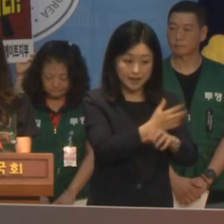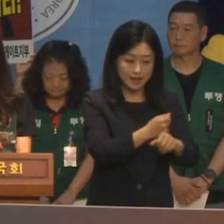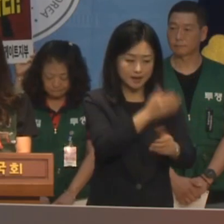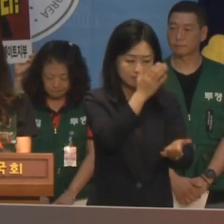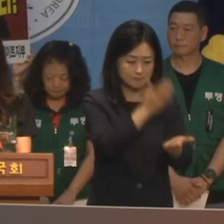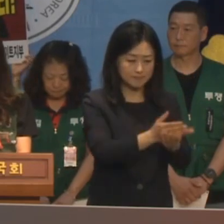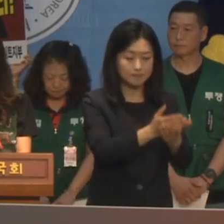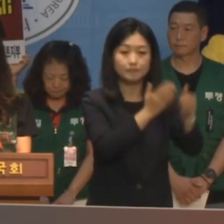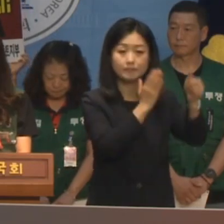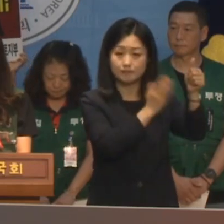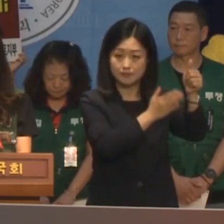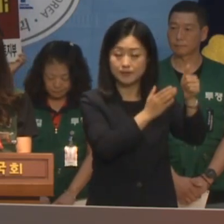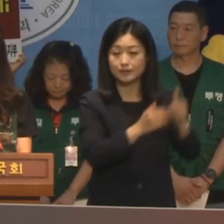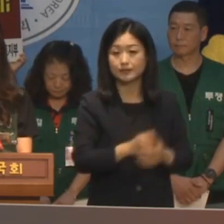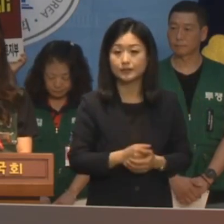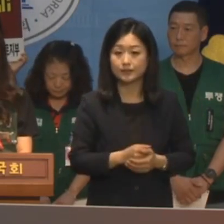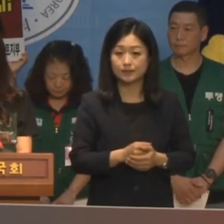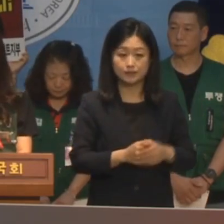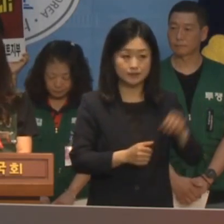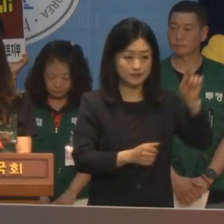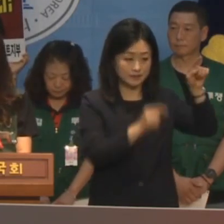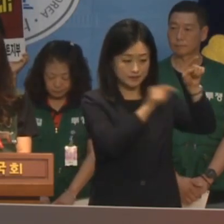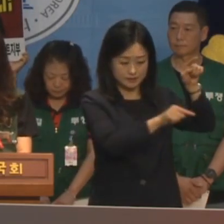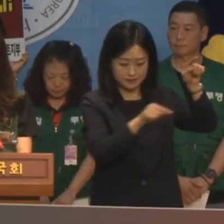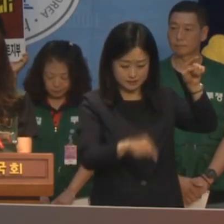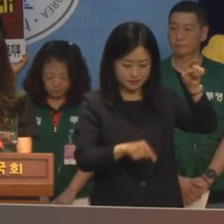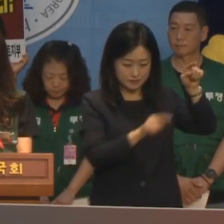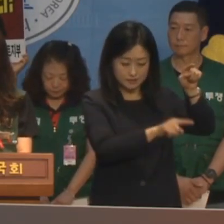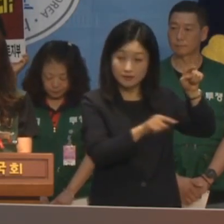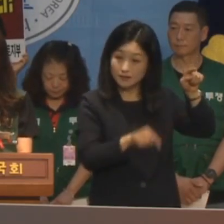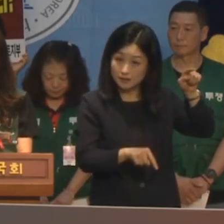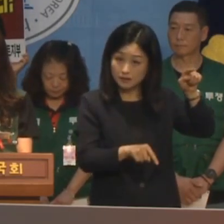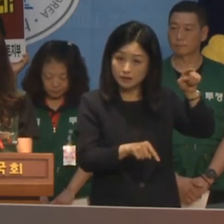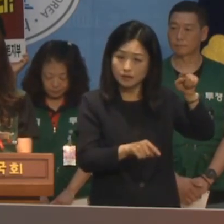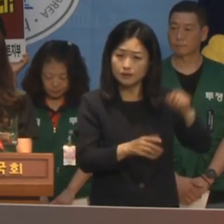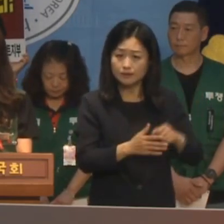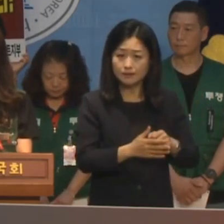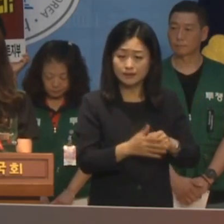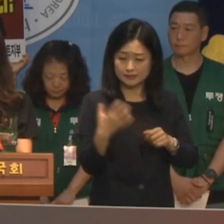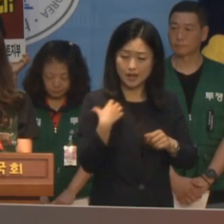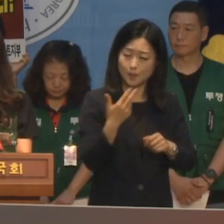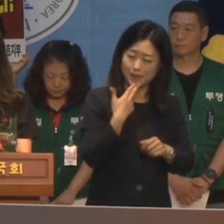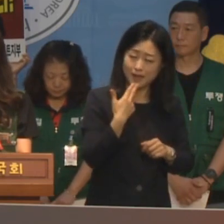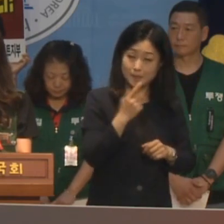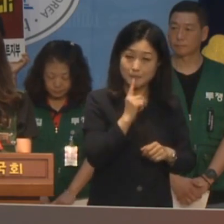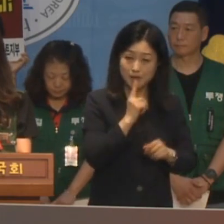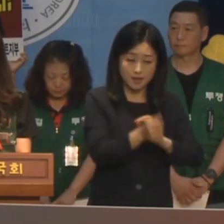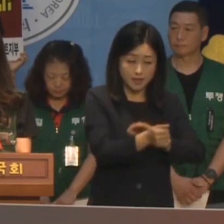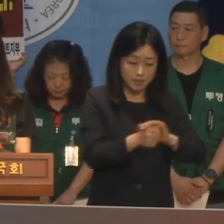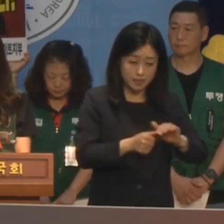합니다. 더 이상 책임 없다 발빼는 짓거리를 멈추어야 합니다.